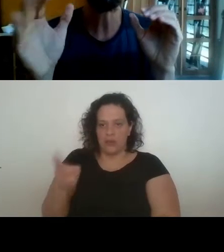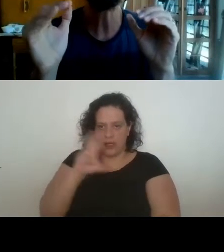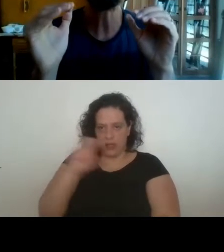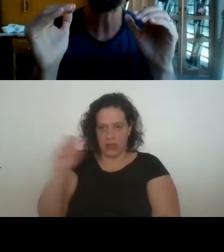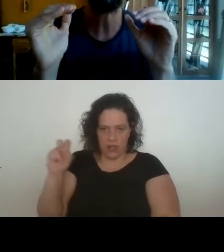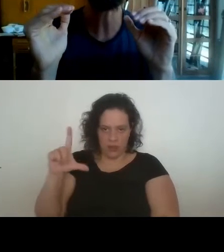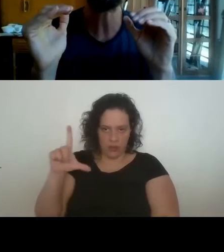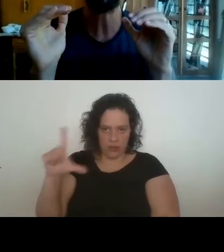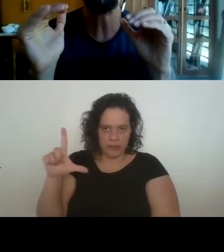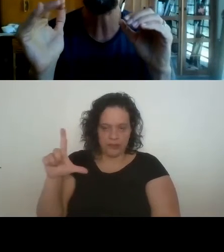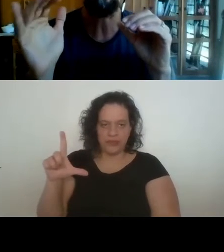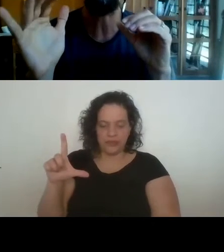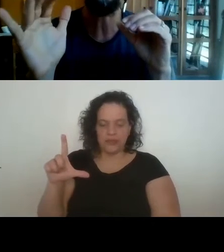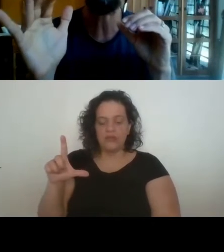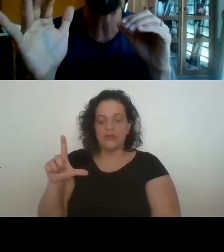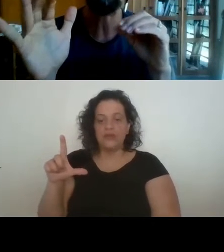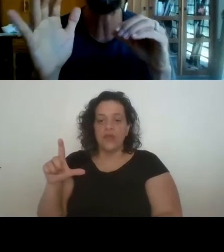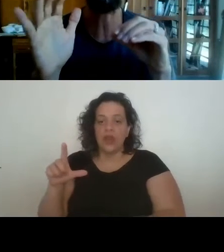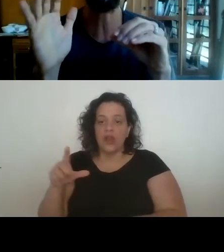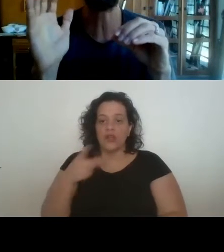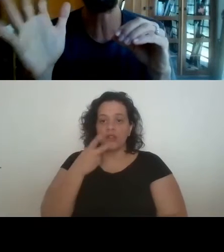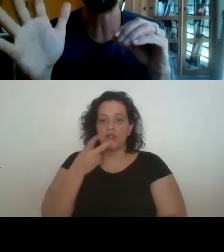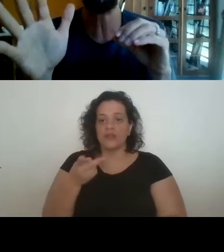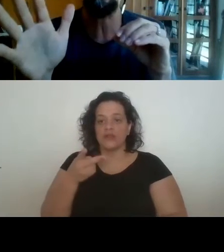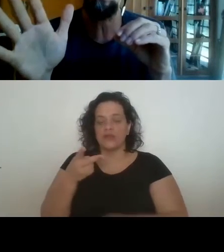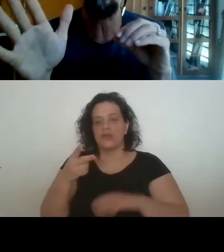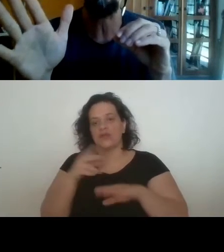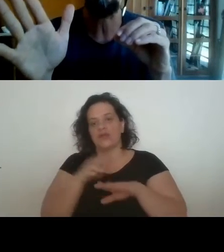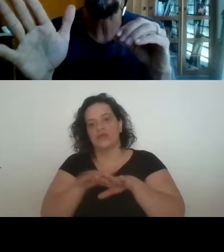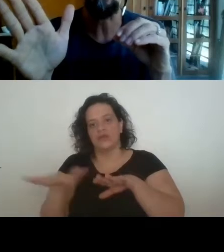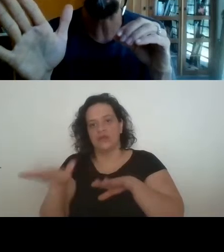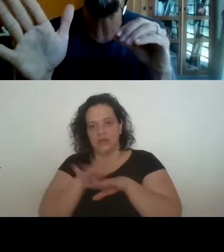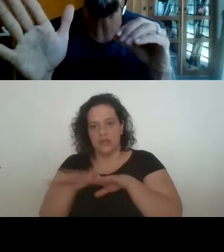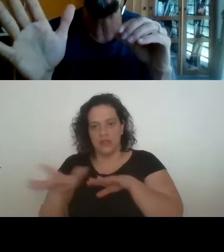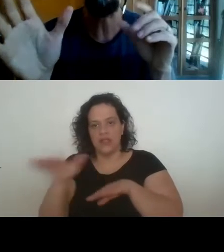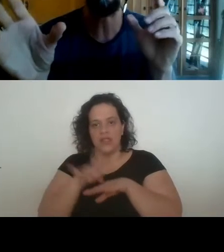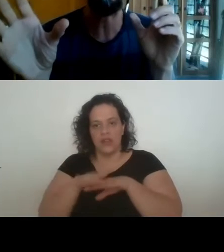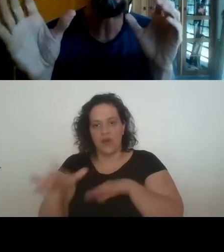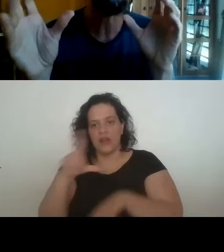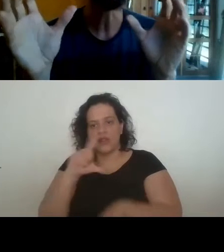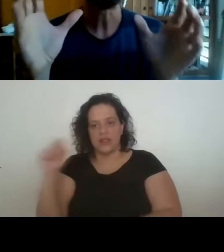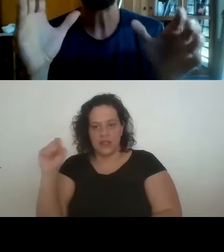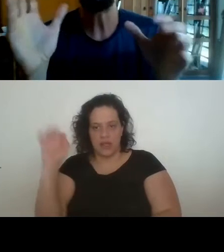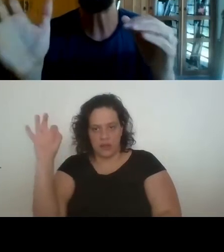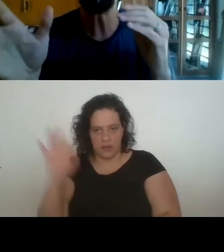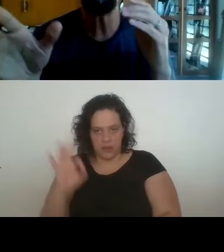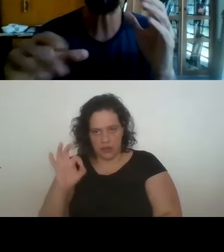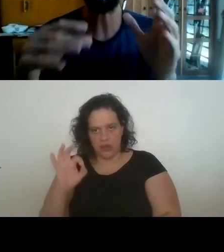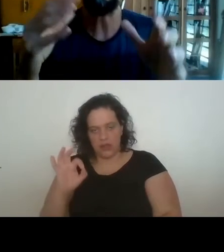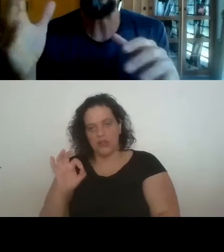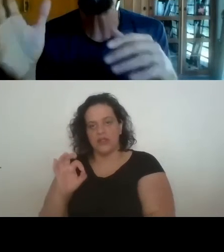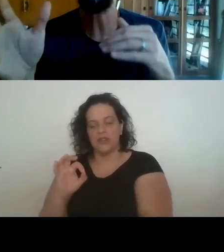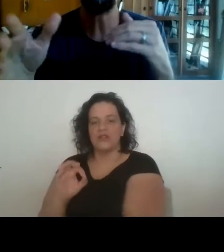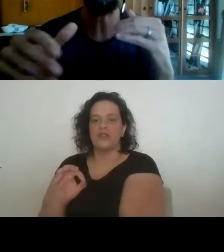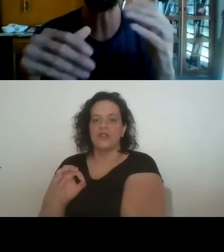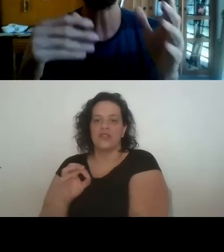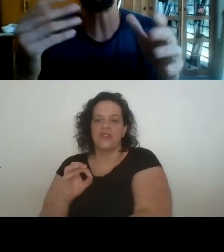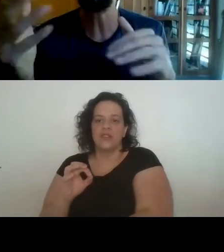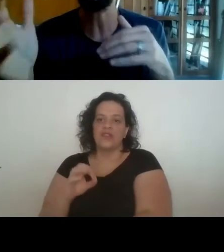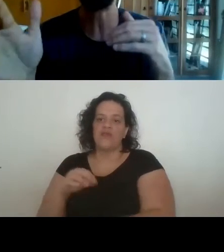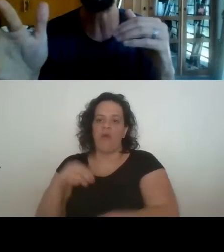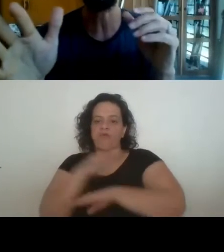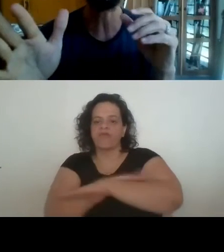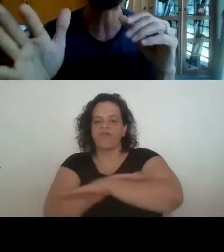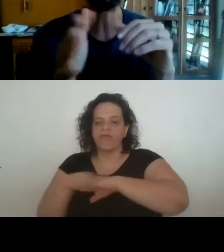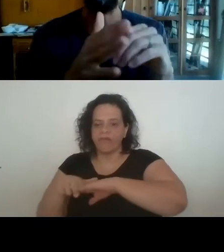assumindo aqui como se o coeficiente de escoamento fosse de 100%, tá bom, gente? Eu falei, superfície impermeável é de